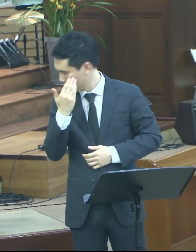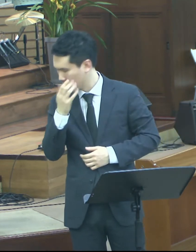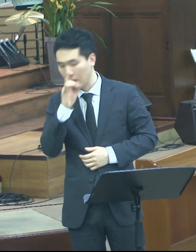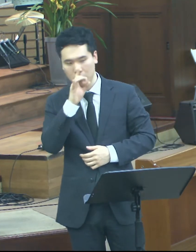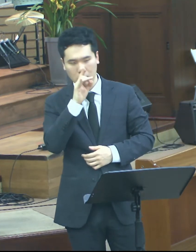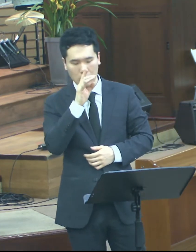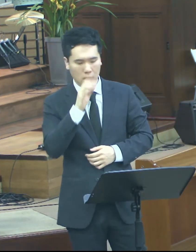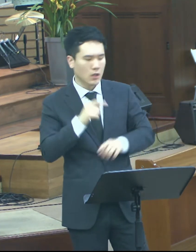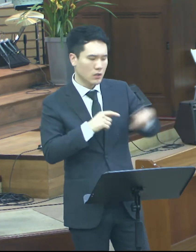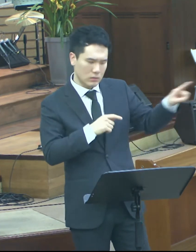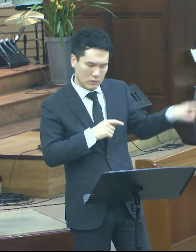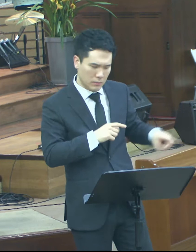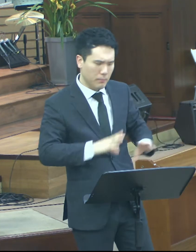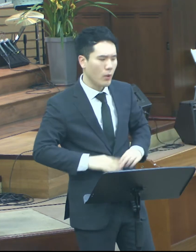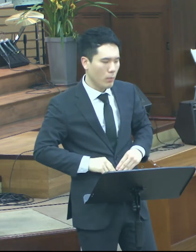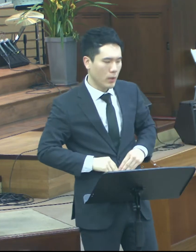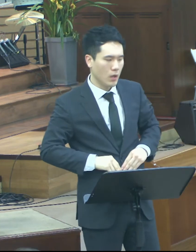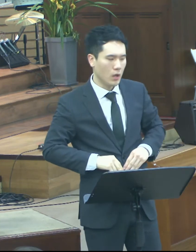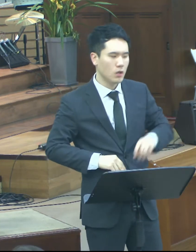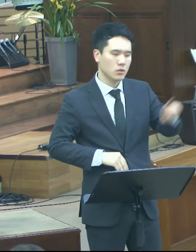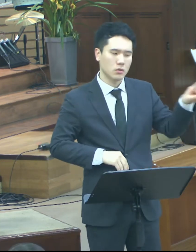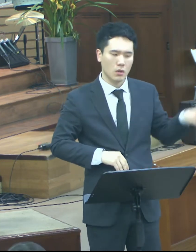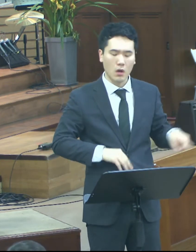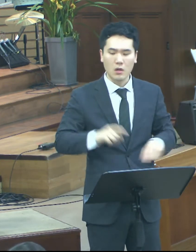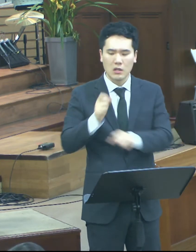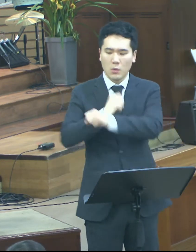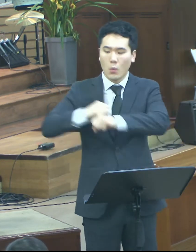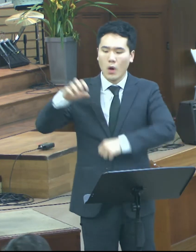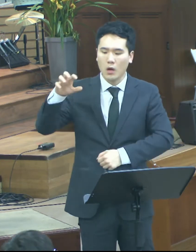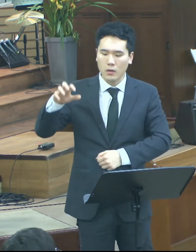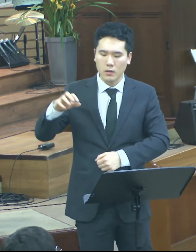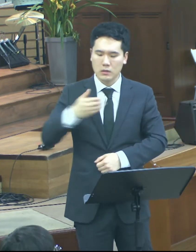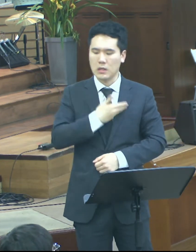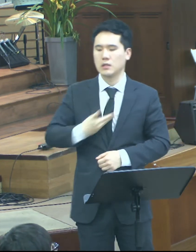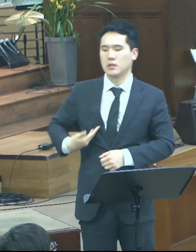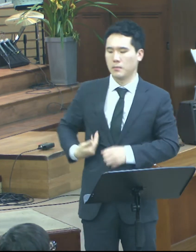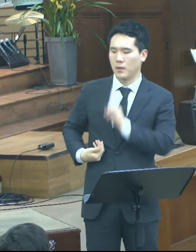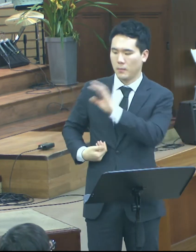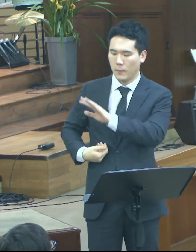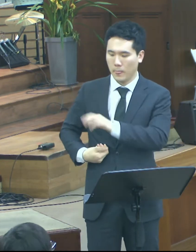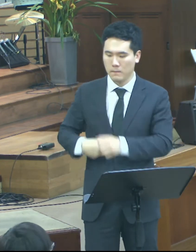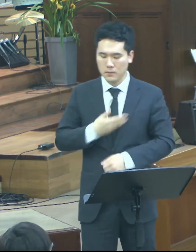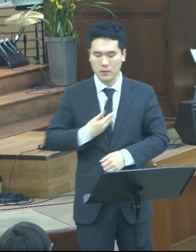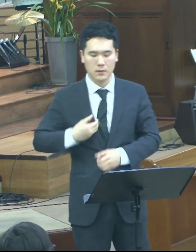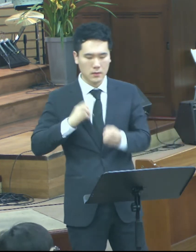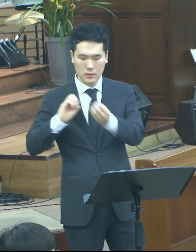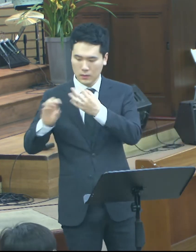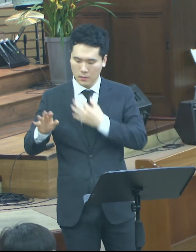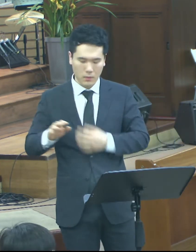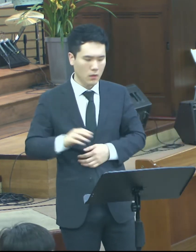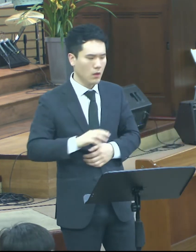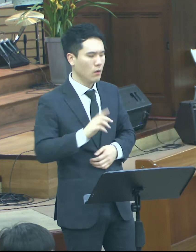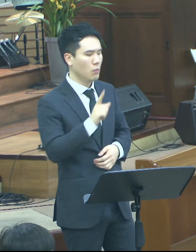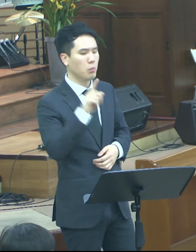이 광야에서 어디서 떡을 얻어서 사람들을 배부르게 먹이겠습니까? 오병이어의 기적이 한번